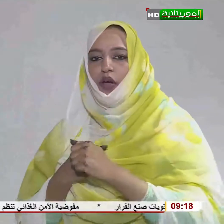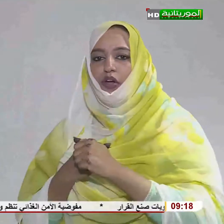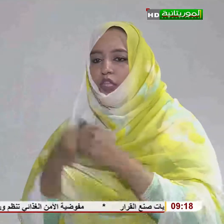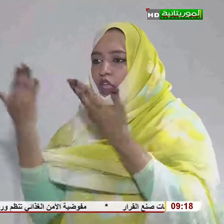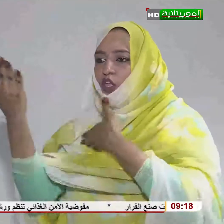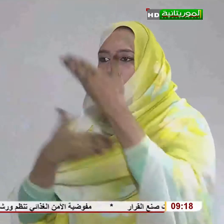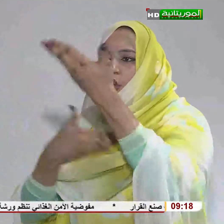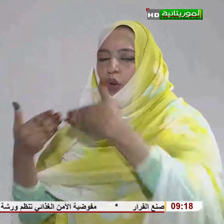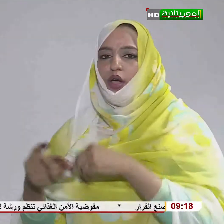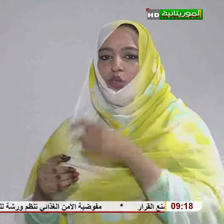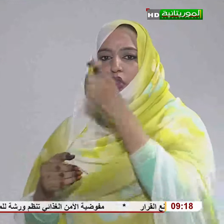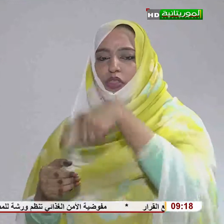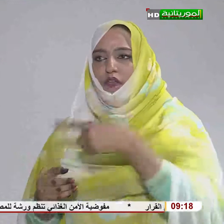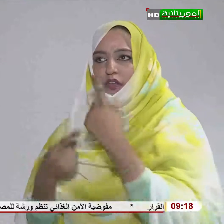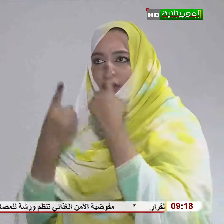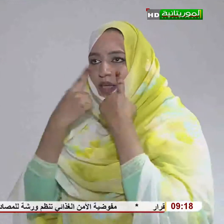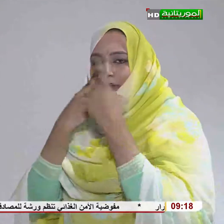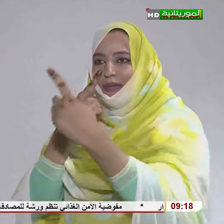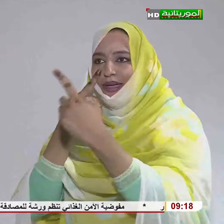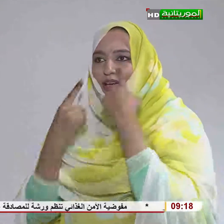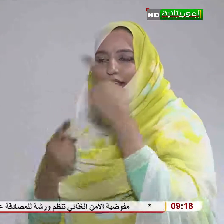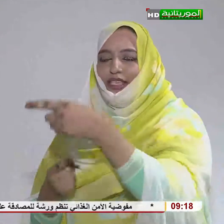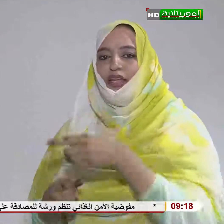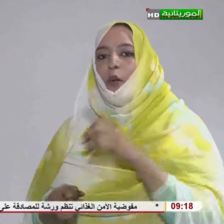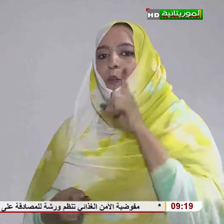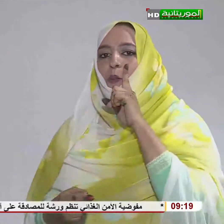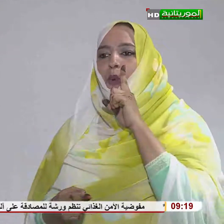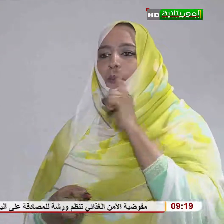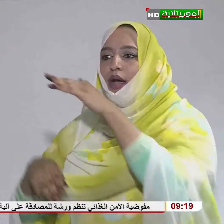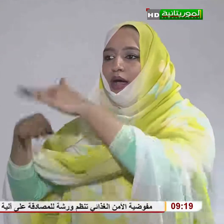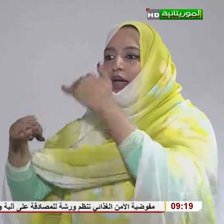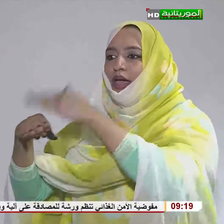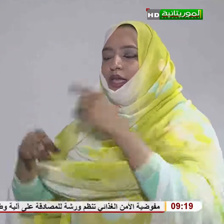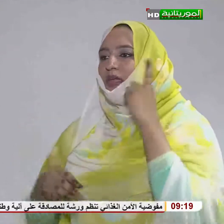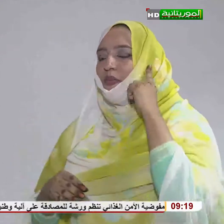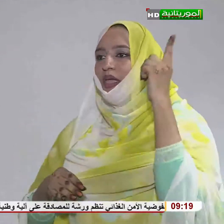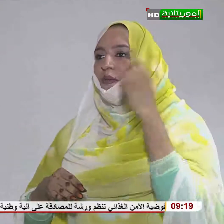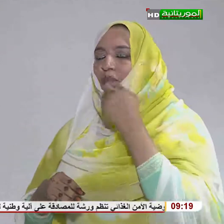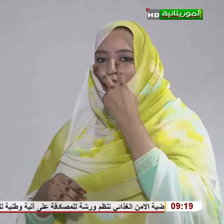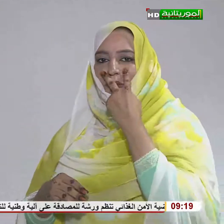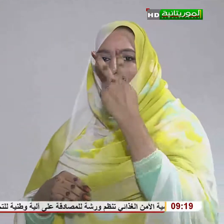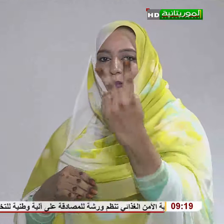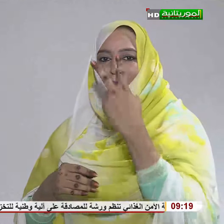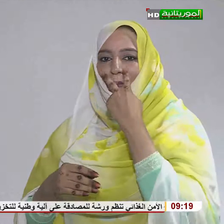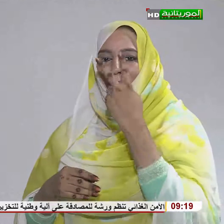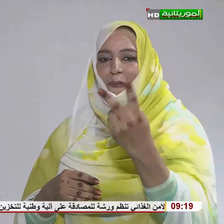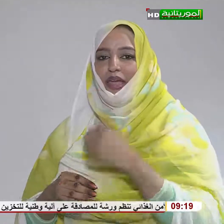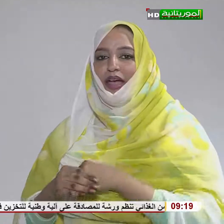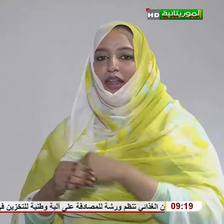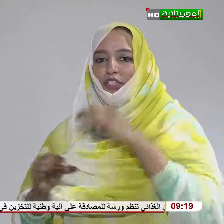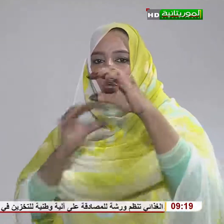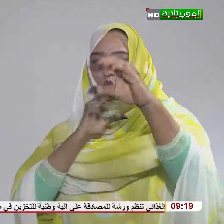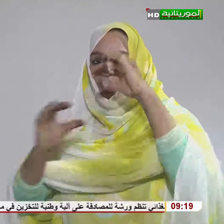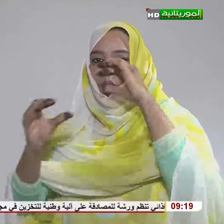بكم في حلقة جديدة من برنامج أنا الأصم، وموضوعنا في الحلقة حول اليوم العالمي للتوحد